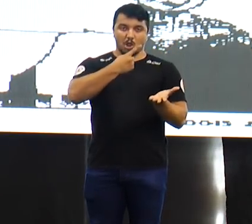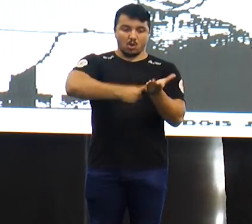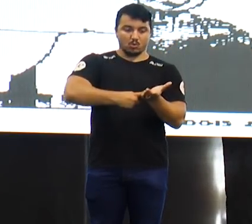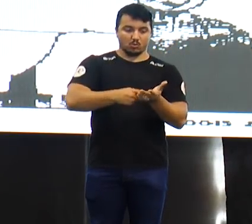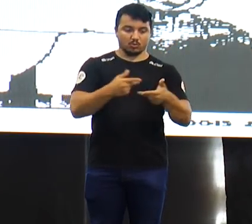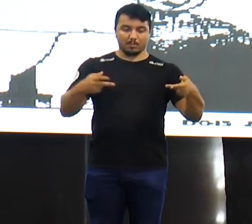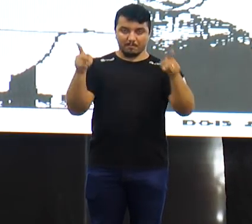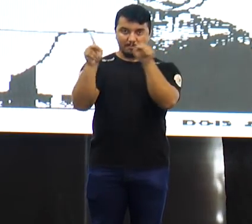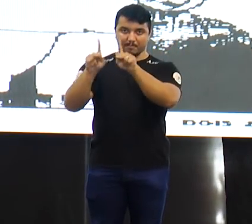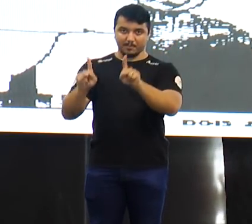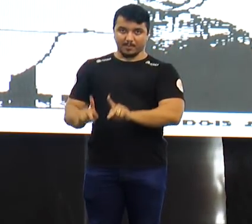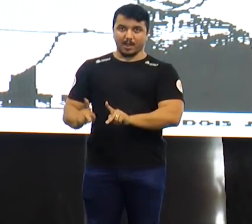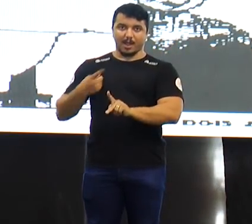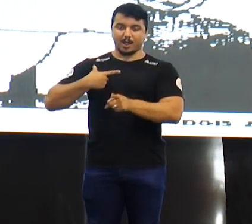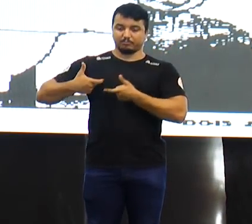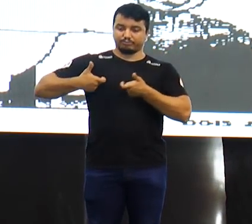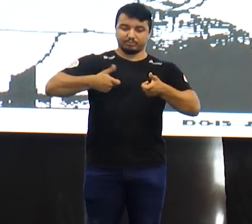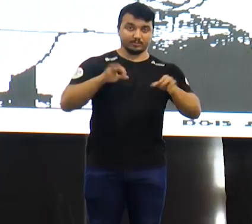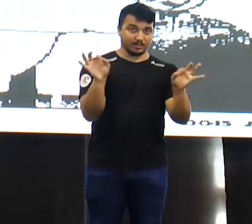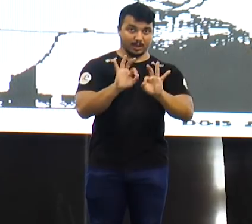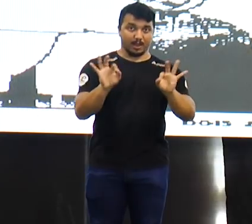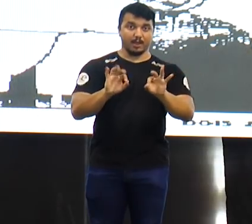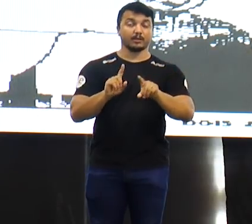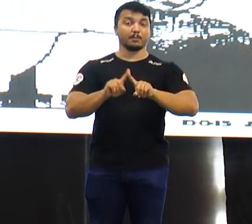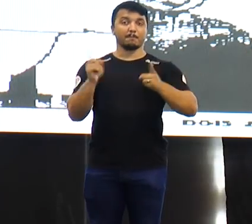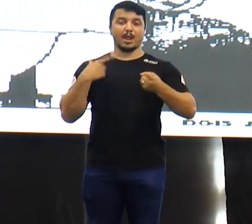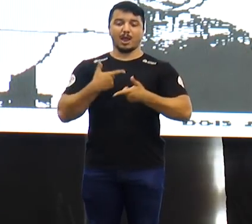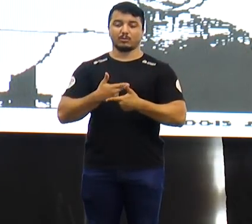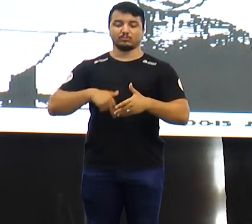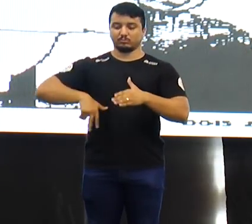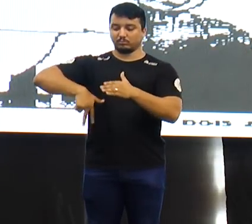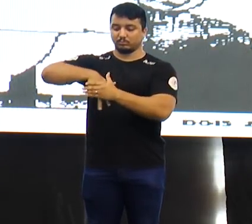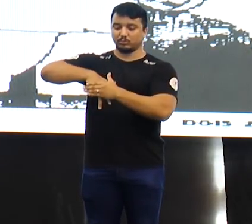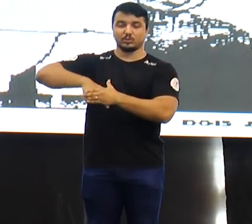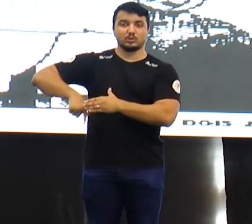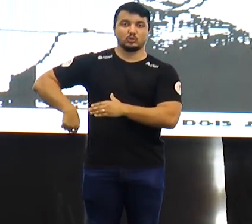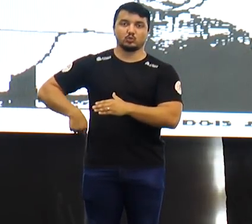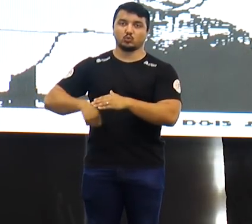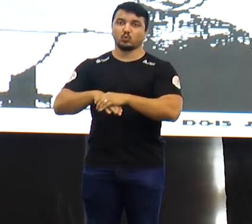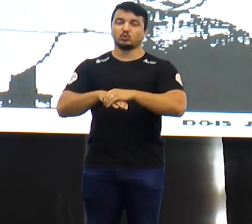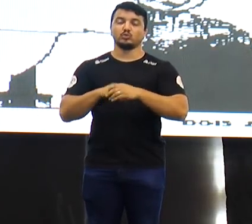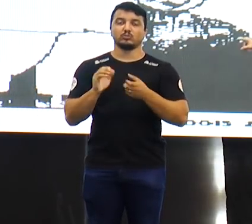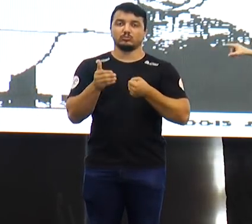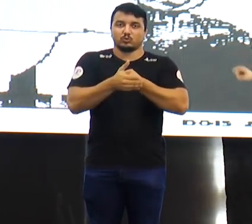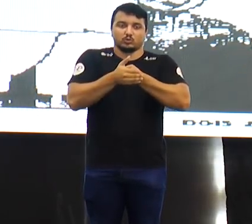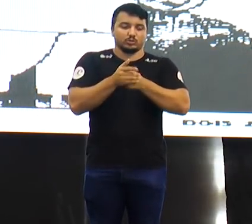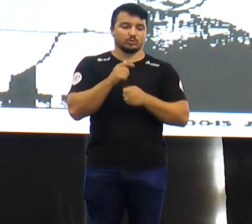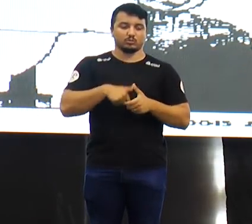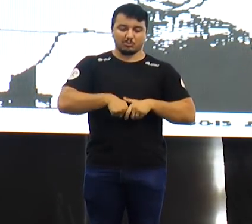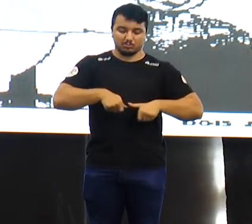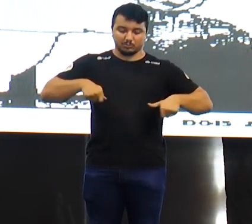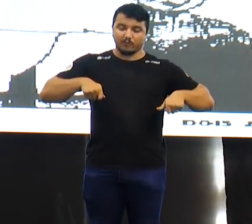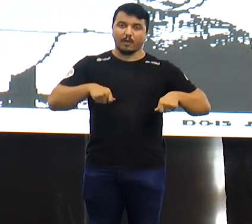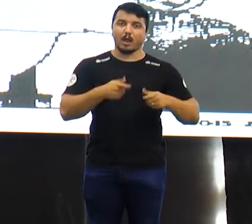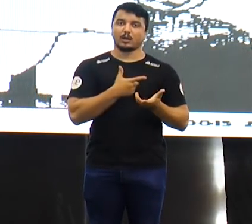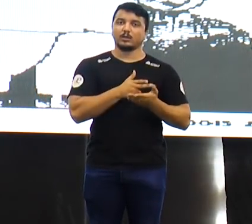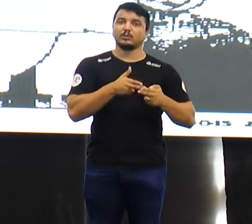de paz, de não agressão, mas cada um deles tem um punhal em suas mãos. Isso quer dizer o